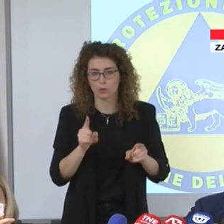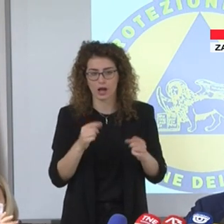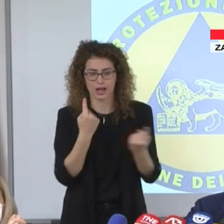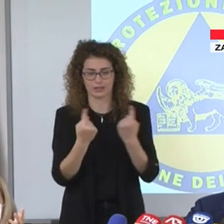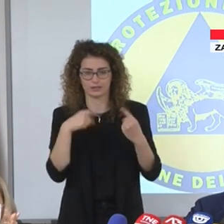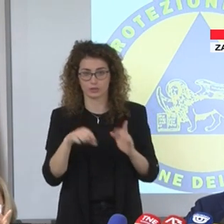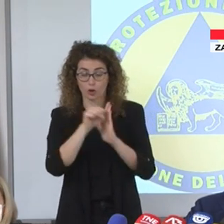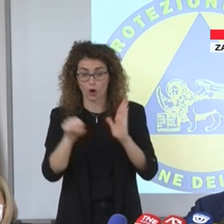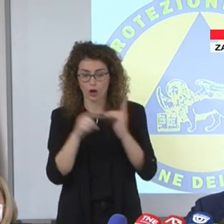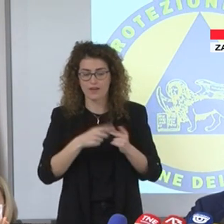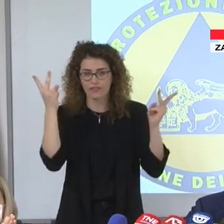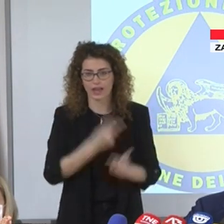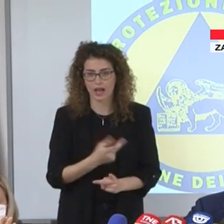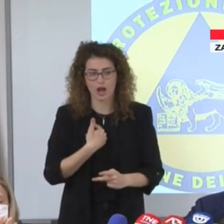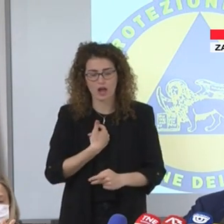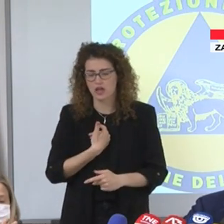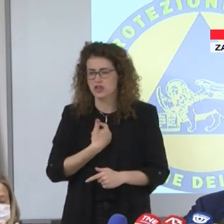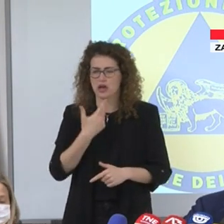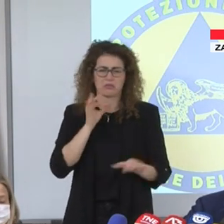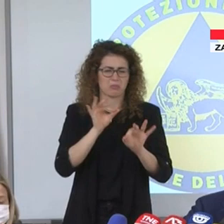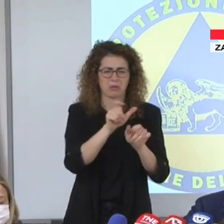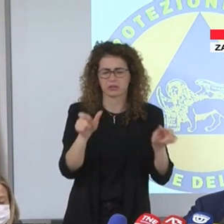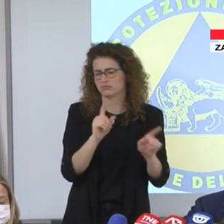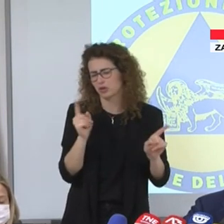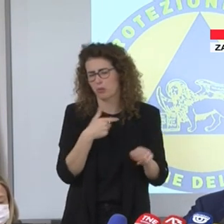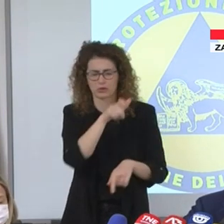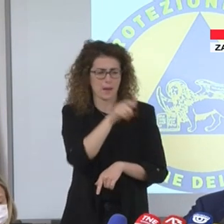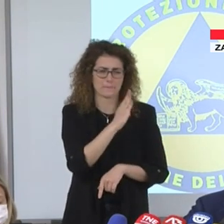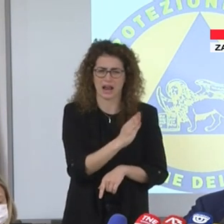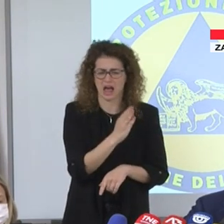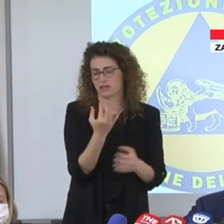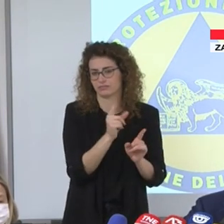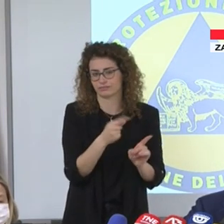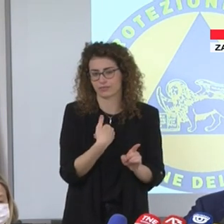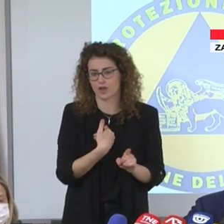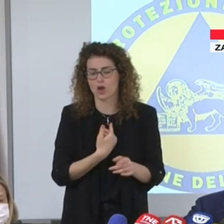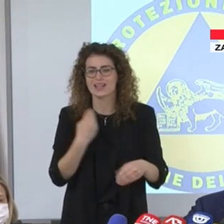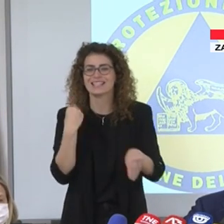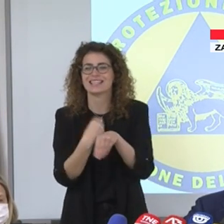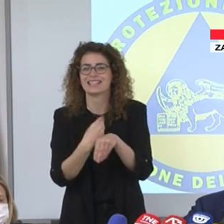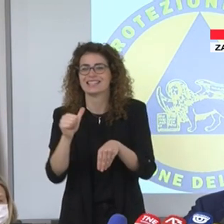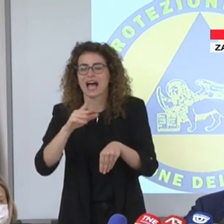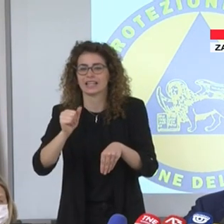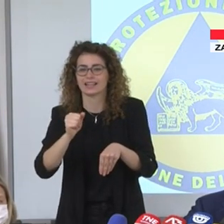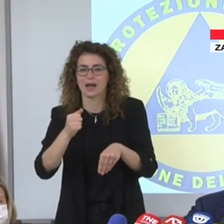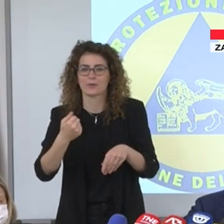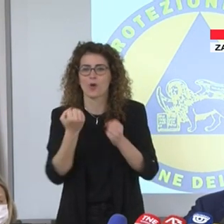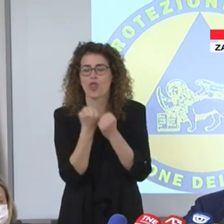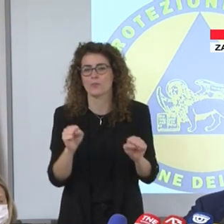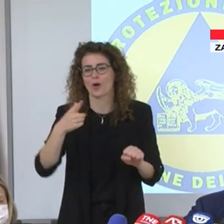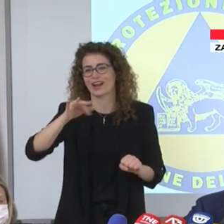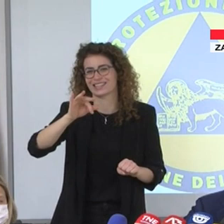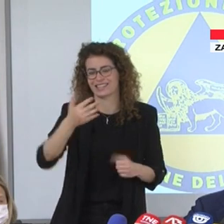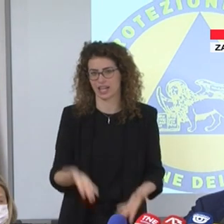Guardate, io non c'ho nulla contro nessuno, tantomeno contro Balasso, ma figuratevi, la satira è il sale della democrazia. Non mi sono